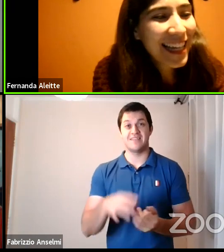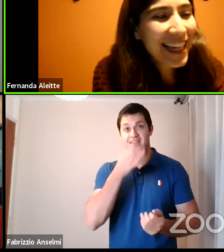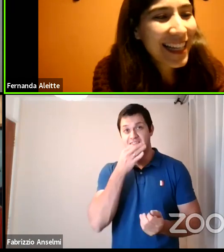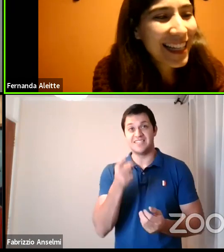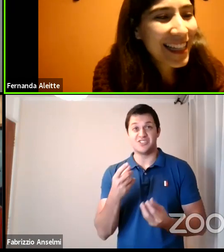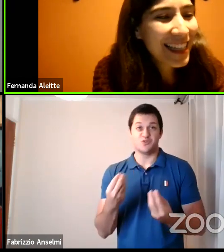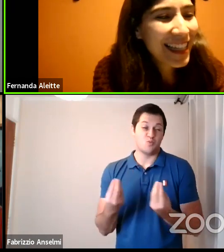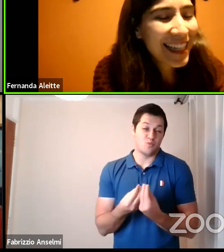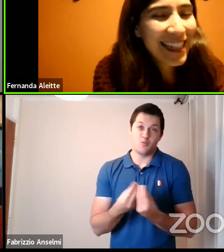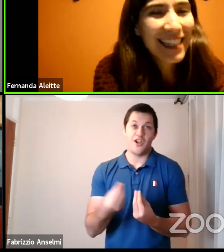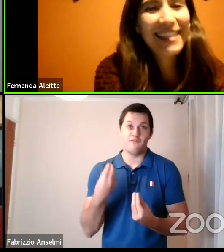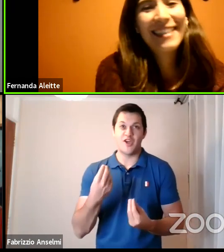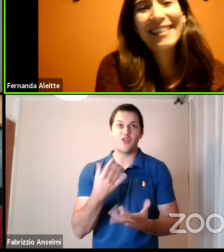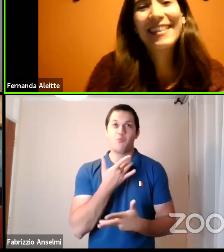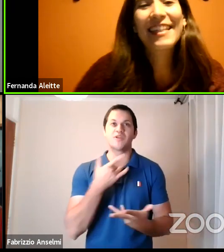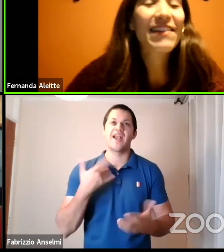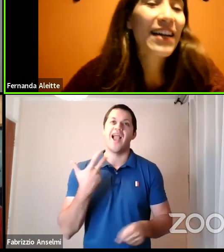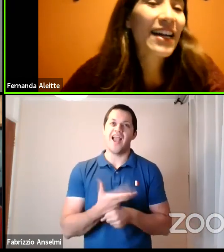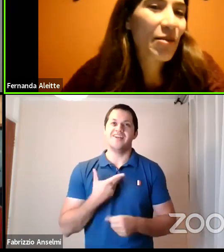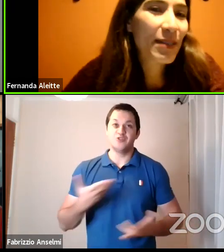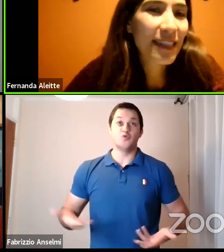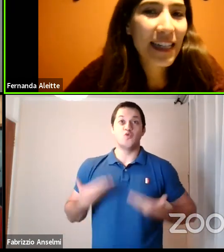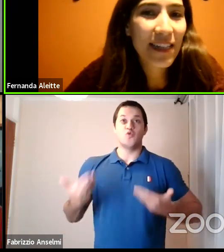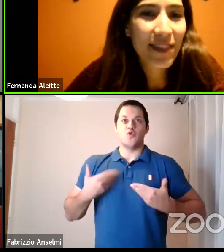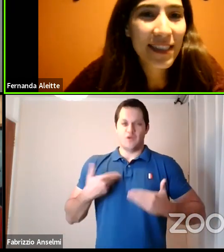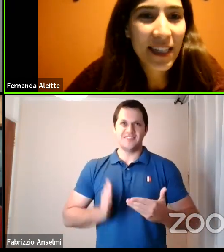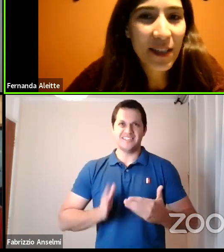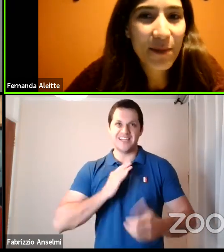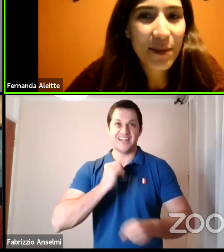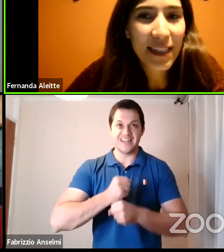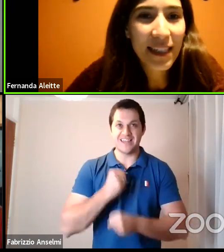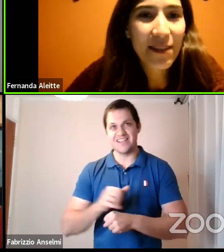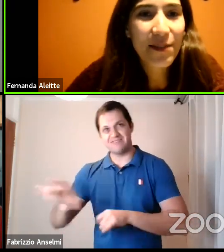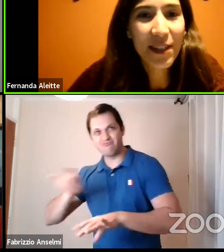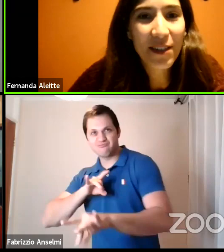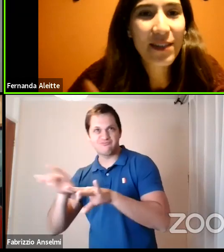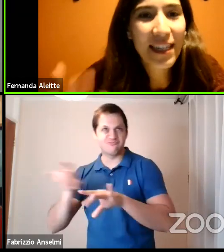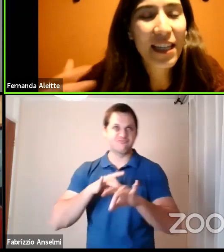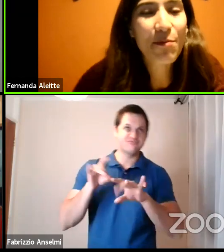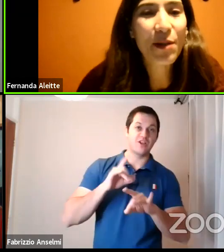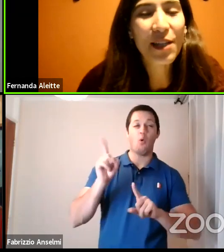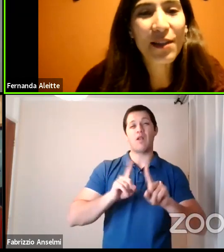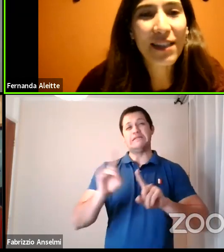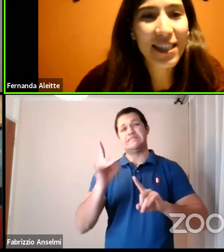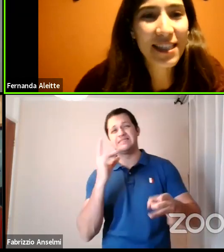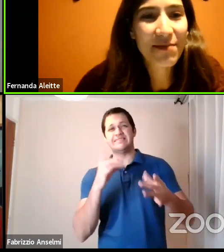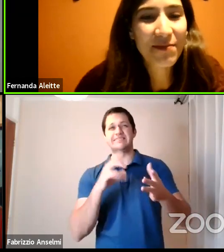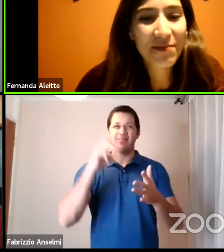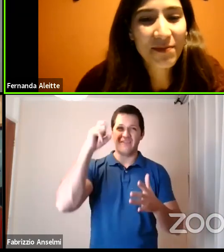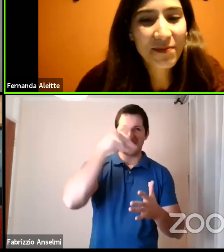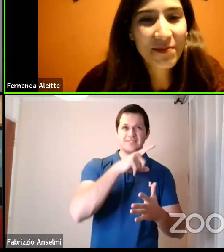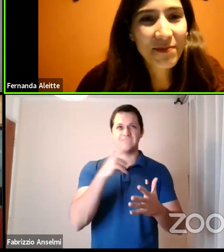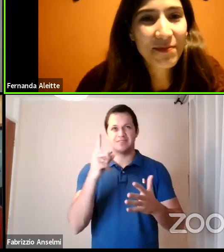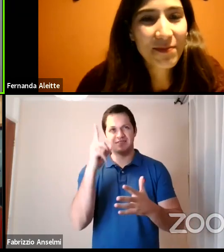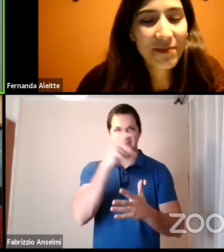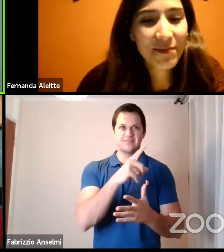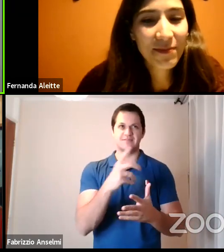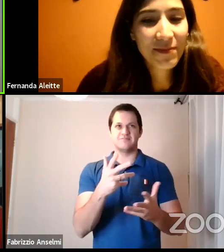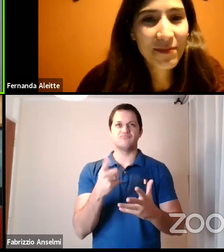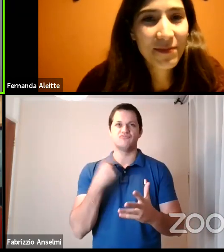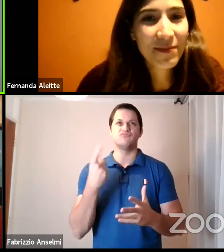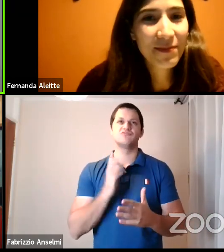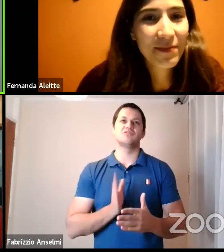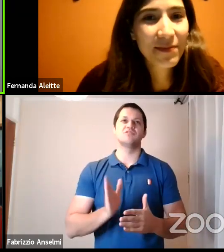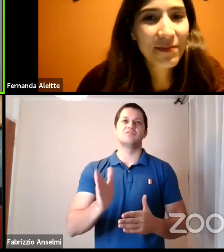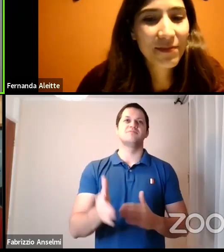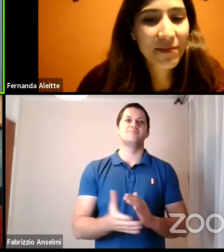ganas de seguir trabajando, pese a las adversidades que pueden ir ocurriendo, y ir disminuyendo esta brecha. Claro. Miren,